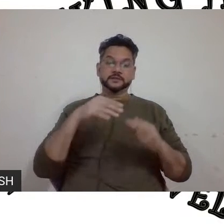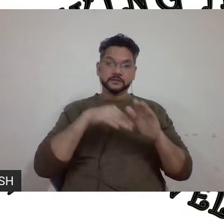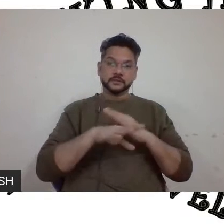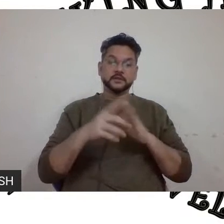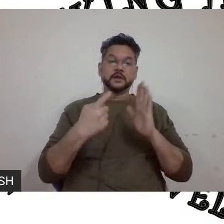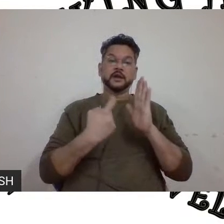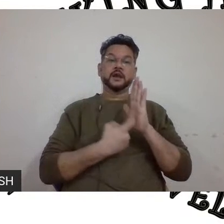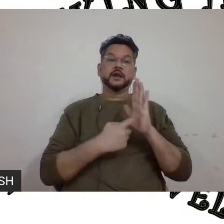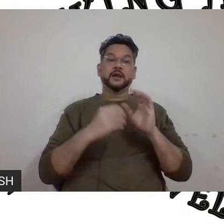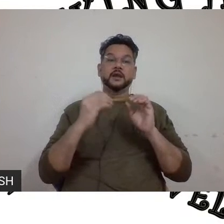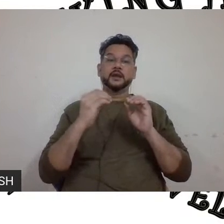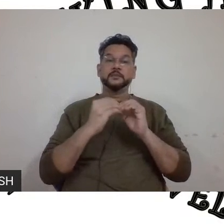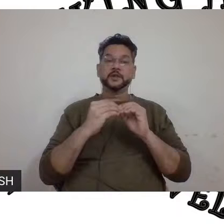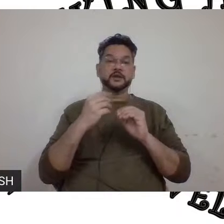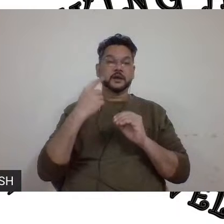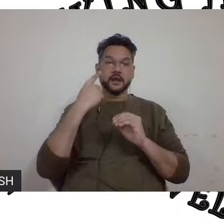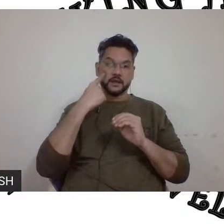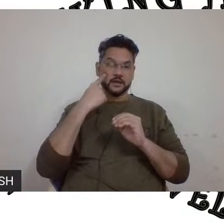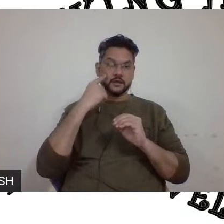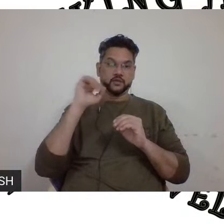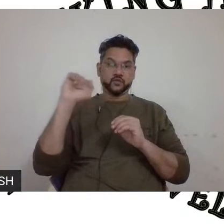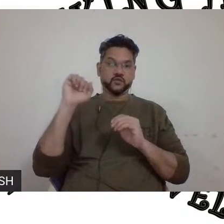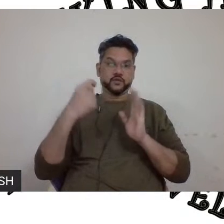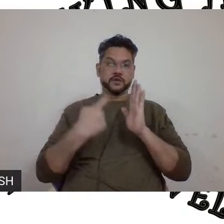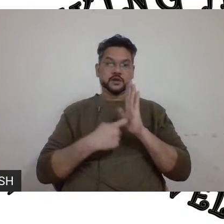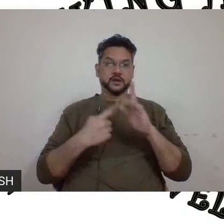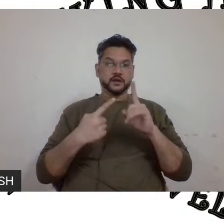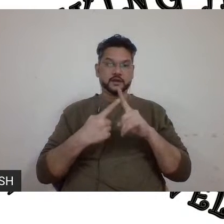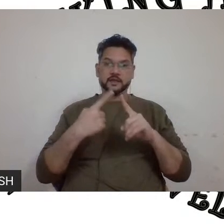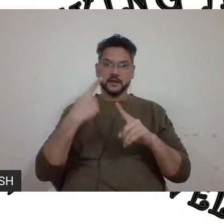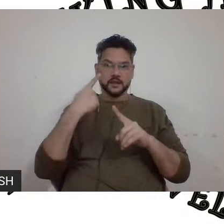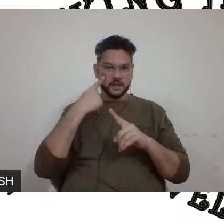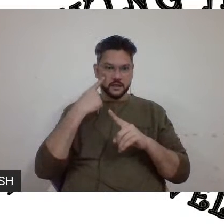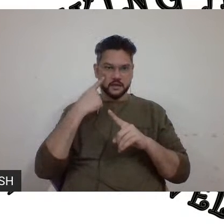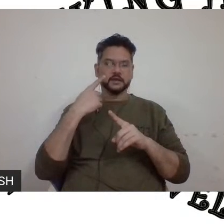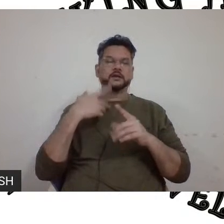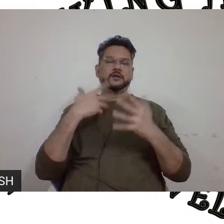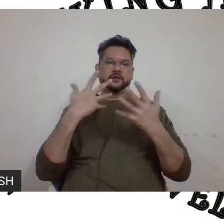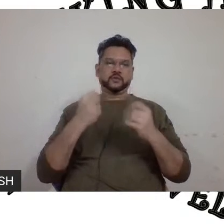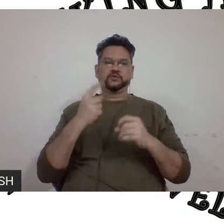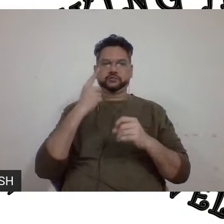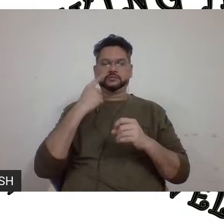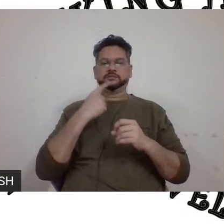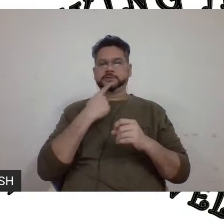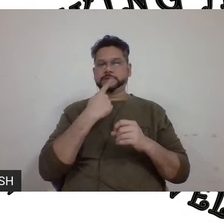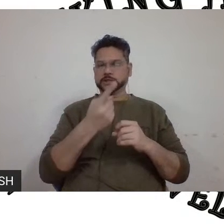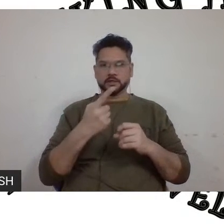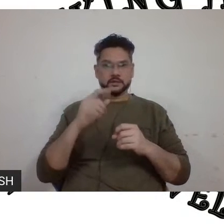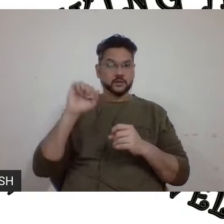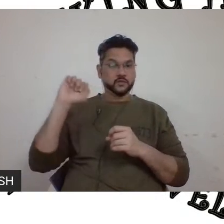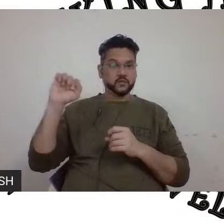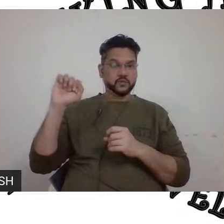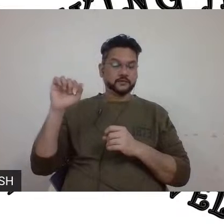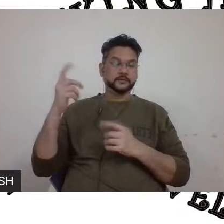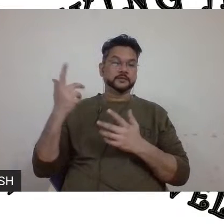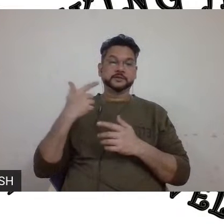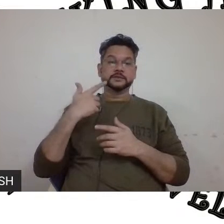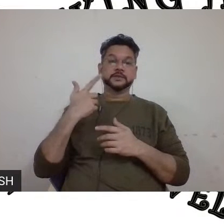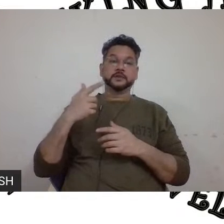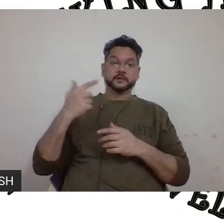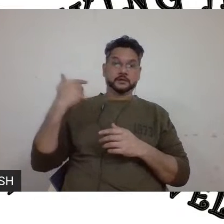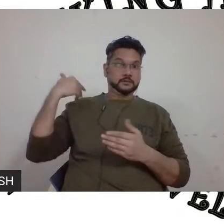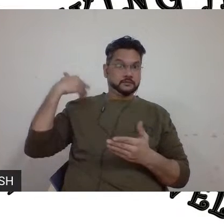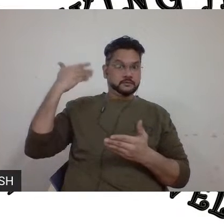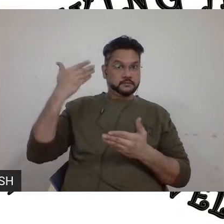के आरटीआई में निकले एक नतीजे को भी रेफर करना चाहूँगा कि उन्होंने आज तक